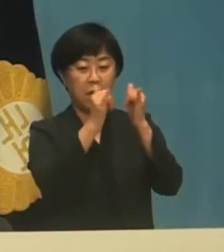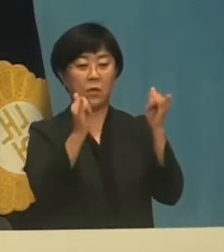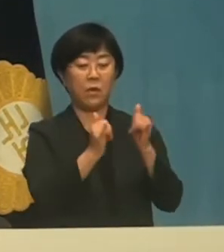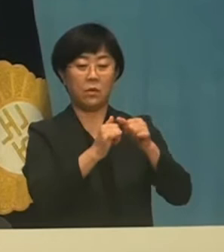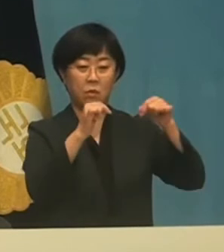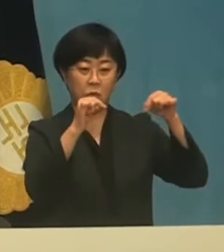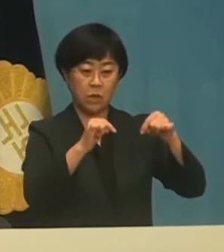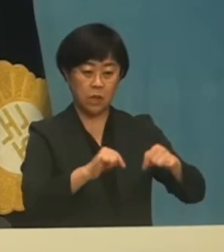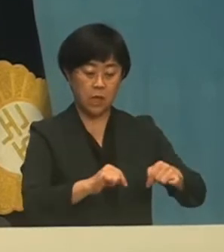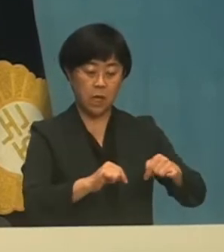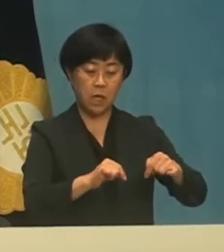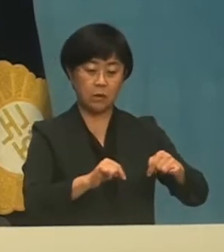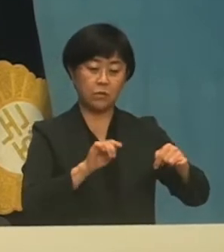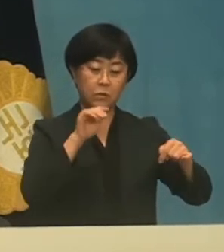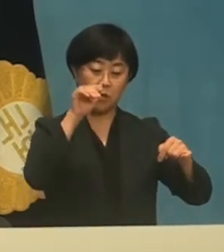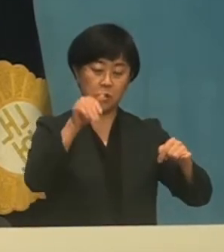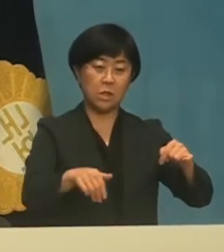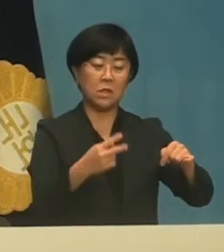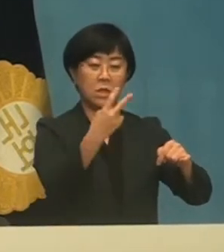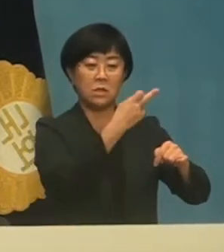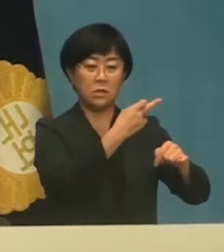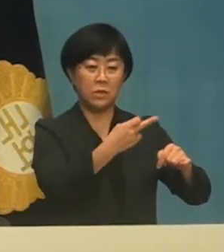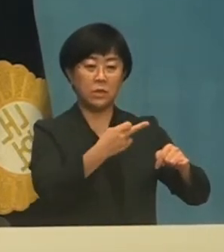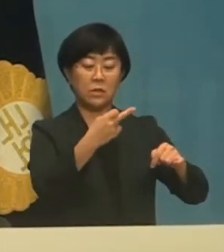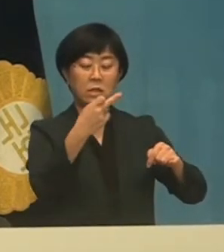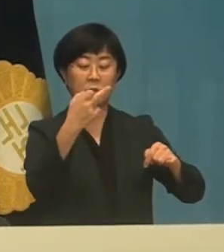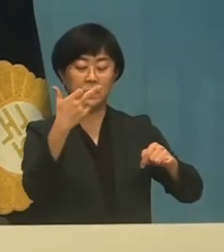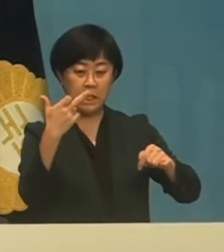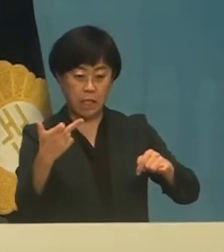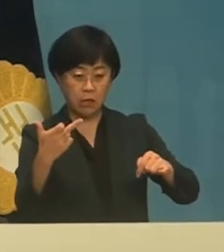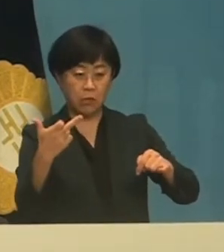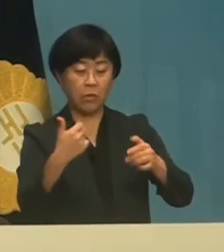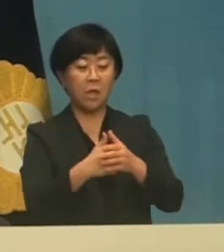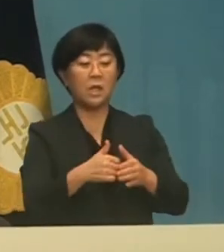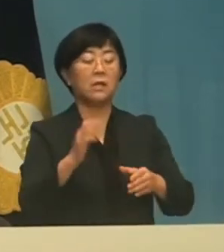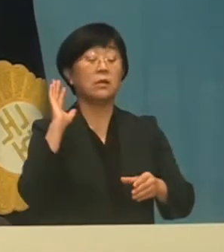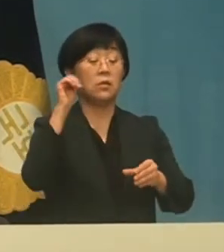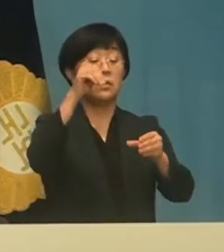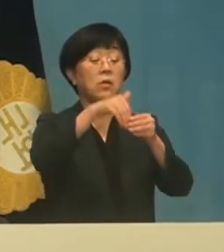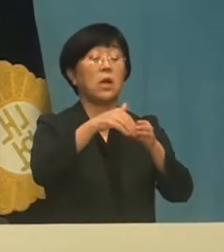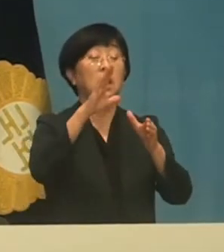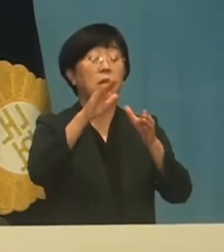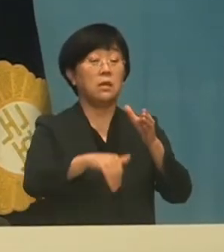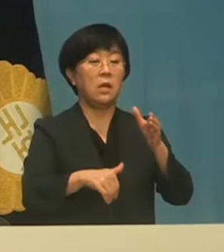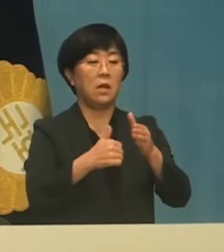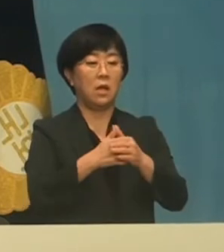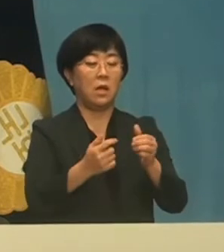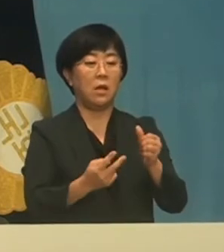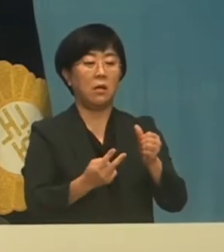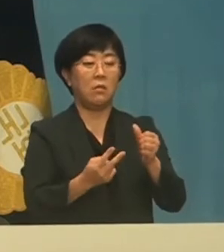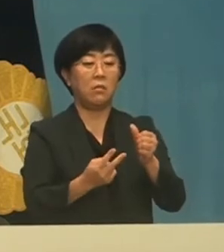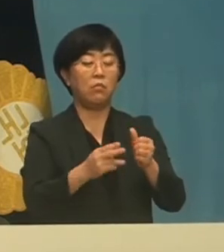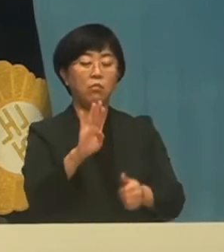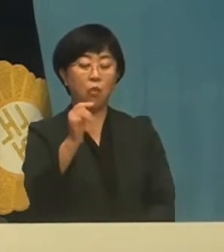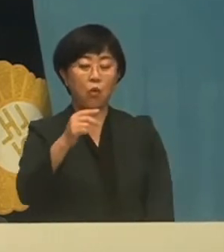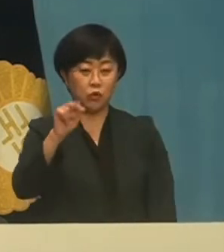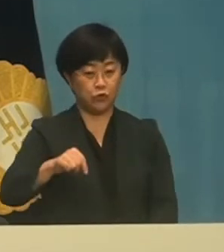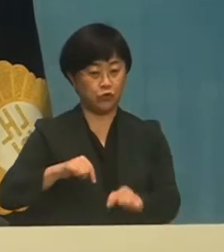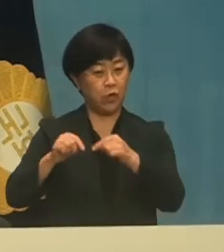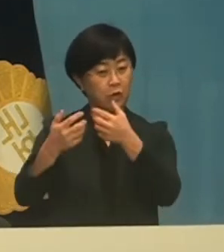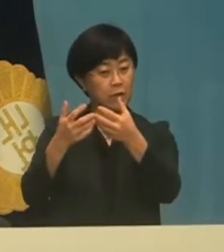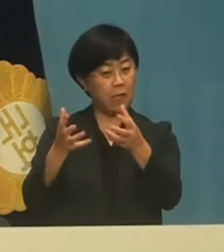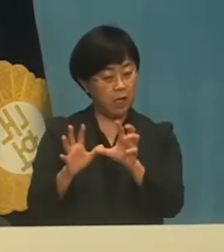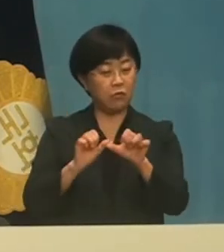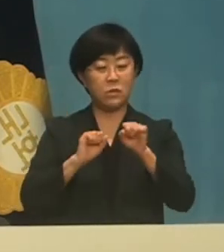있습니다. 2012년과 2017년 대선에서 너도 나도 탄핵을 외치던 보수 정당의 움직임은 이제 보이지